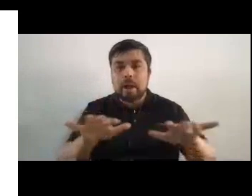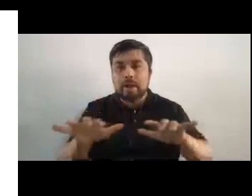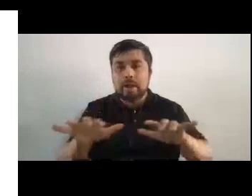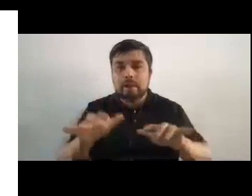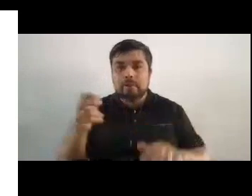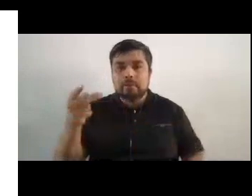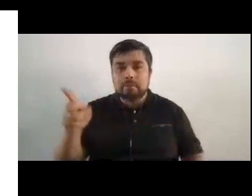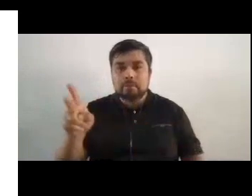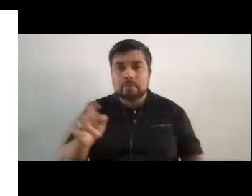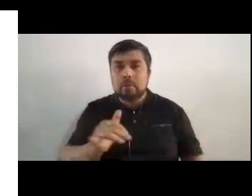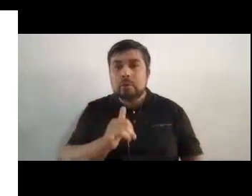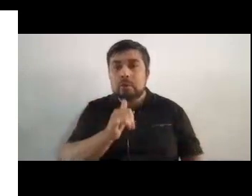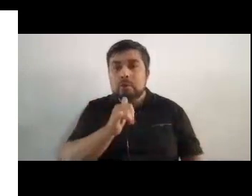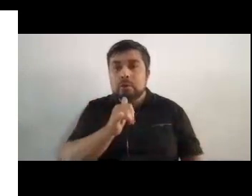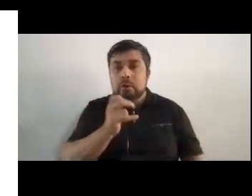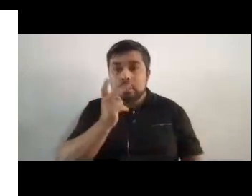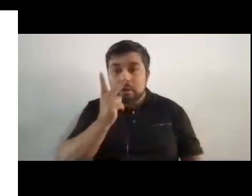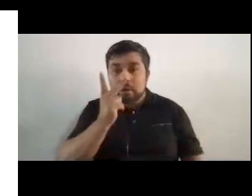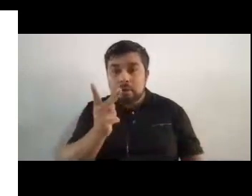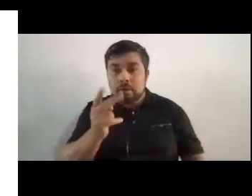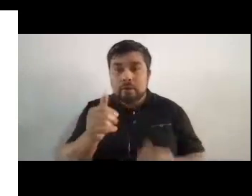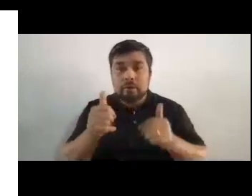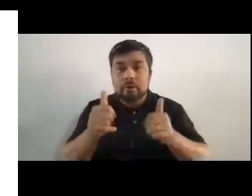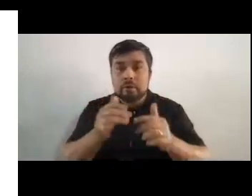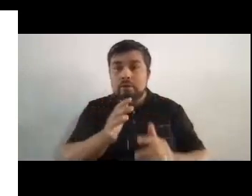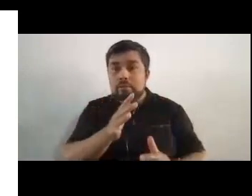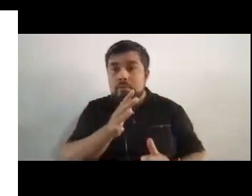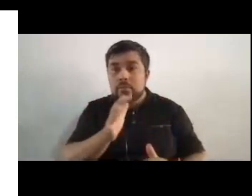Andrea, no sé si se logra ver bien la interpretación.